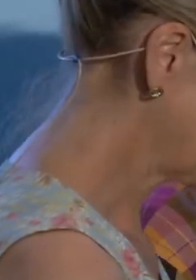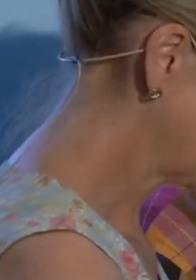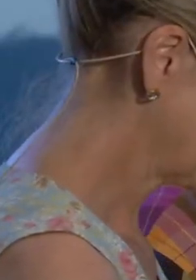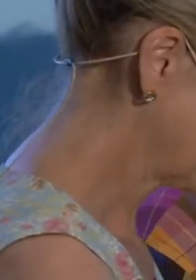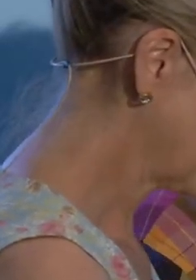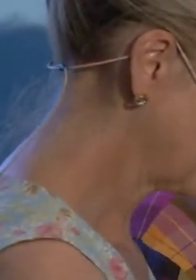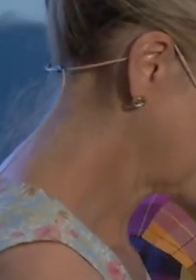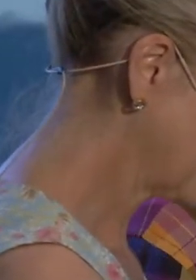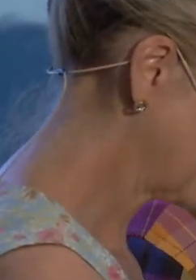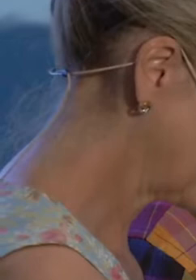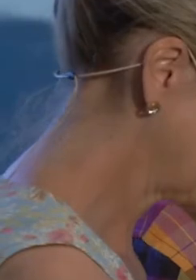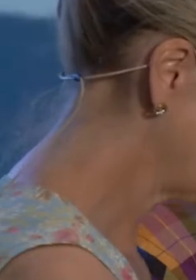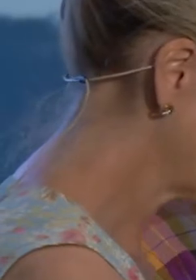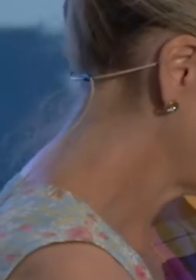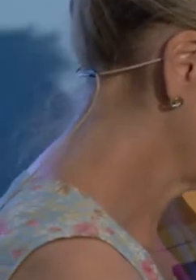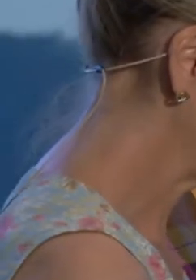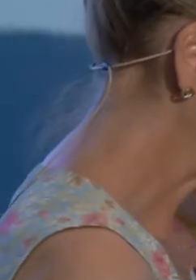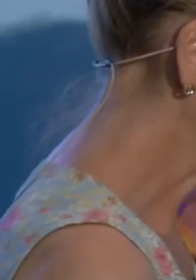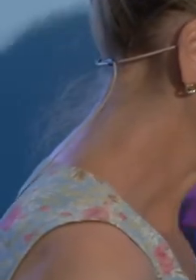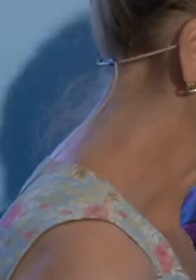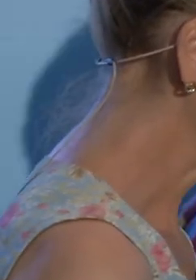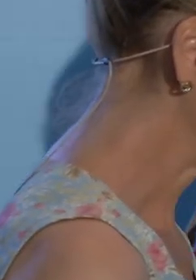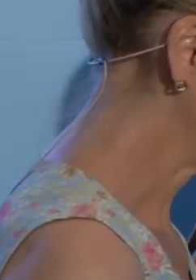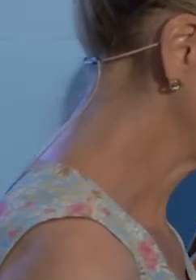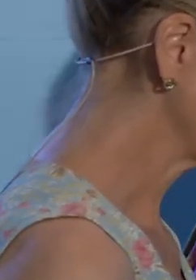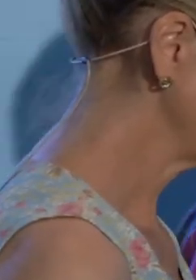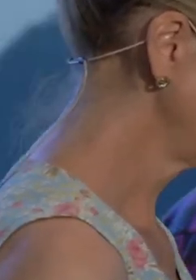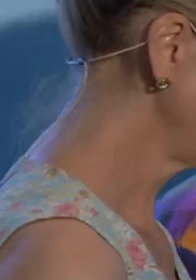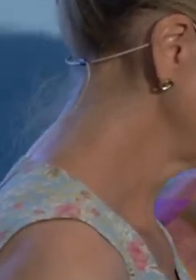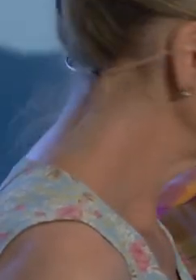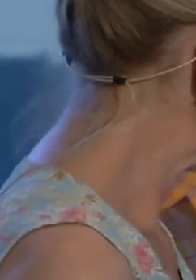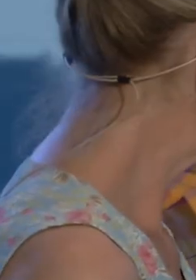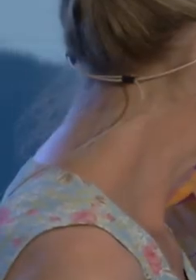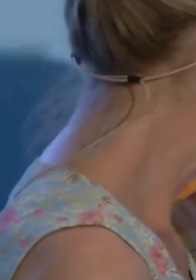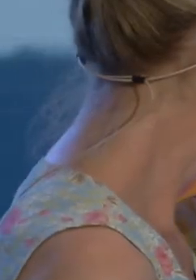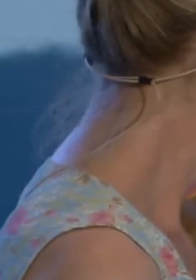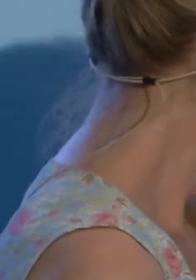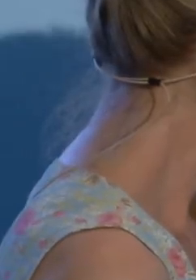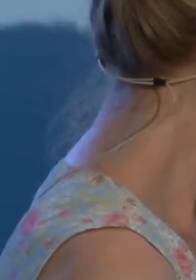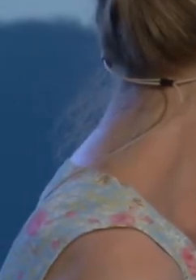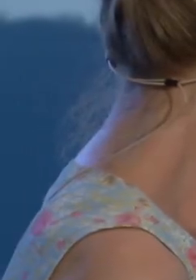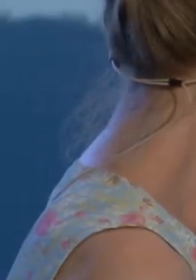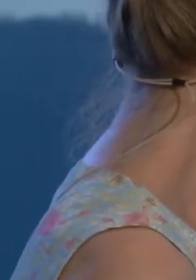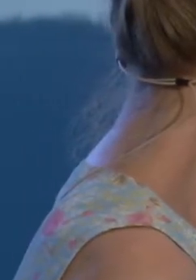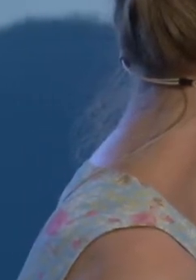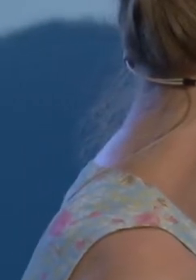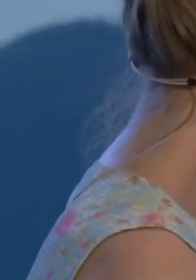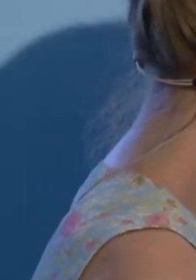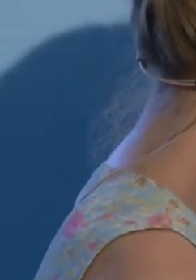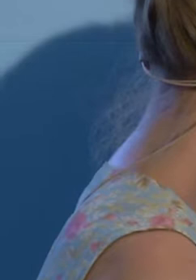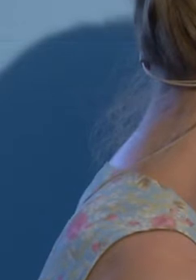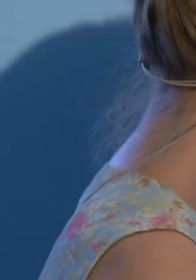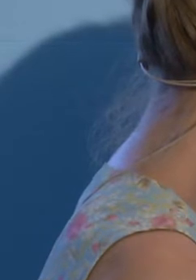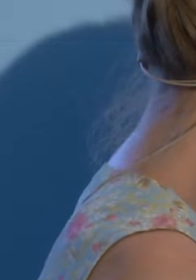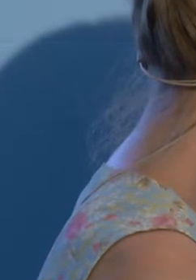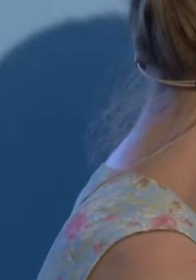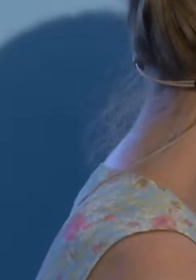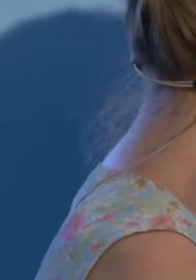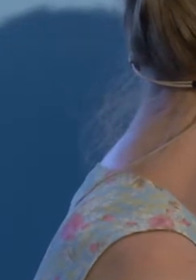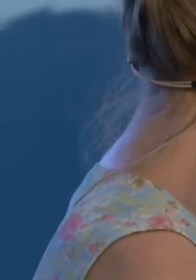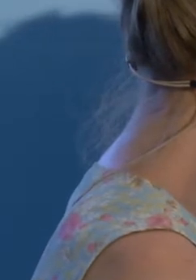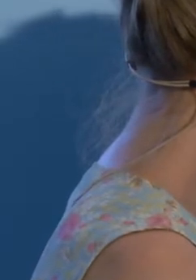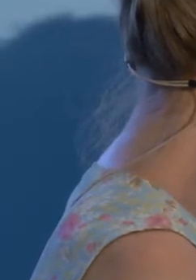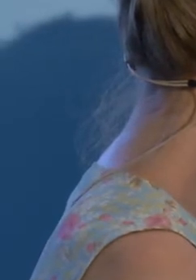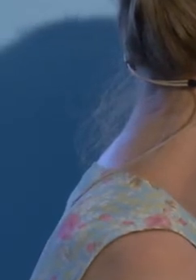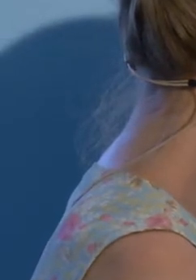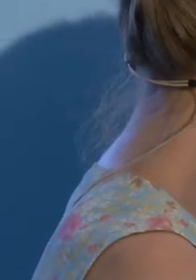den, landstingen och regionerna. Och det arbetet måste ju ske någonstans. Så jag tror den här statliga styrningen som också diskuteras här, det skulle ju vara fel väg